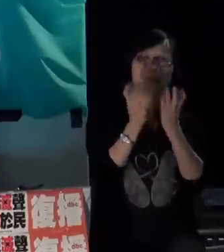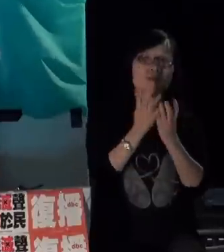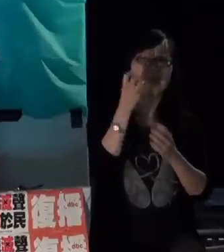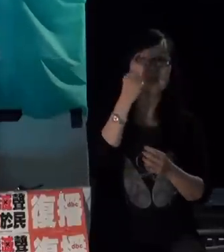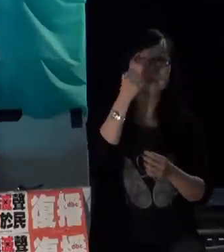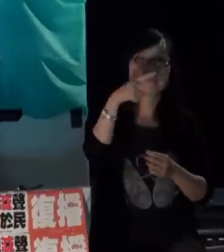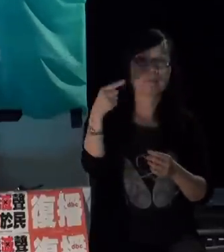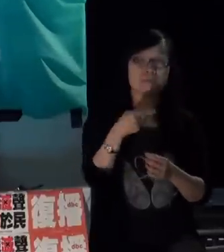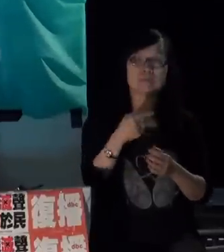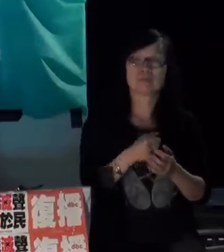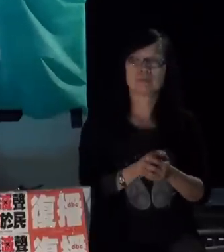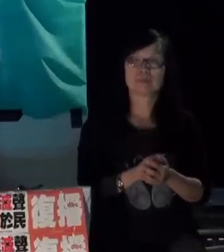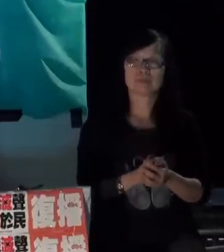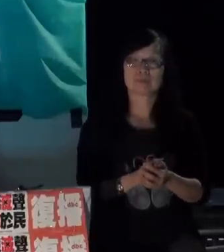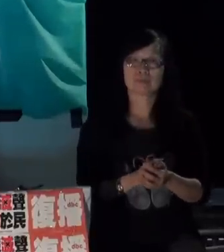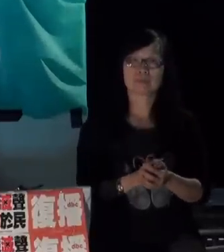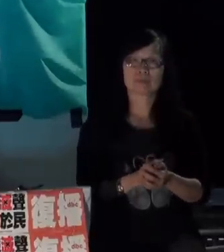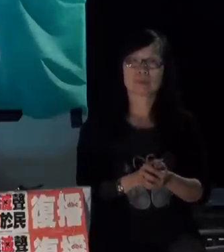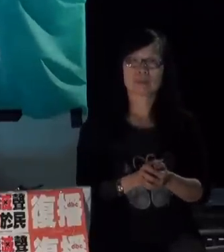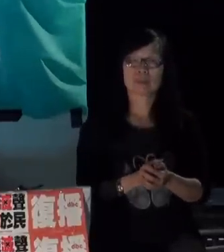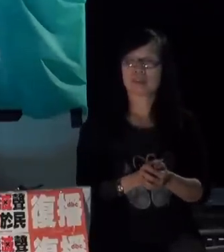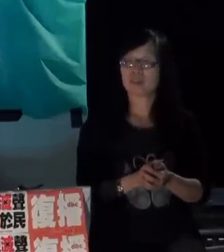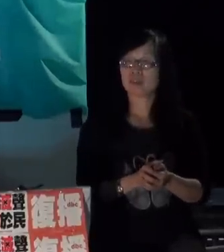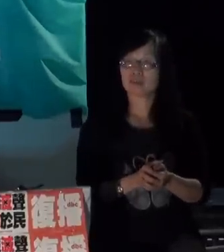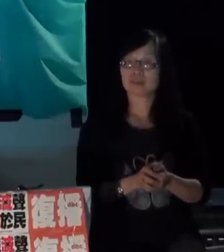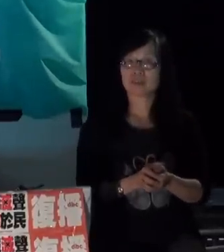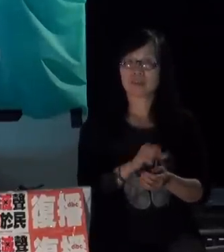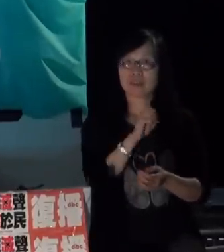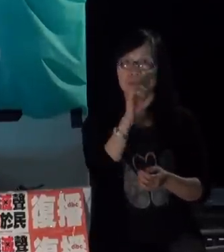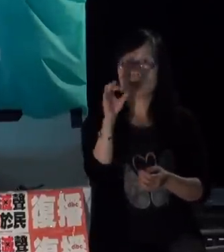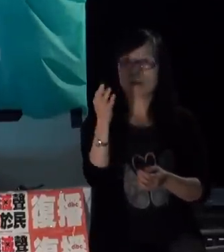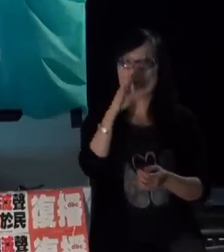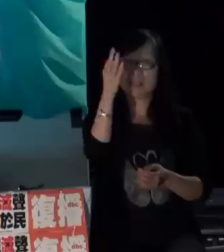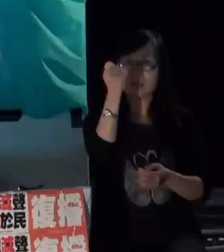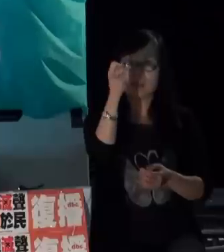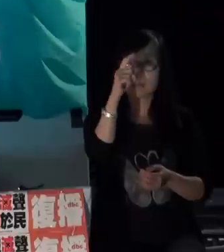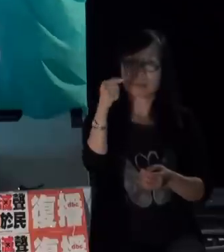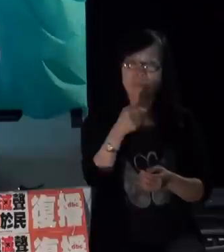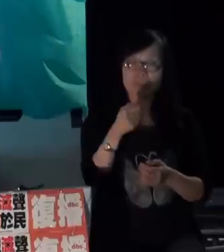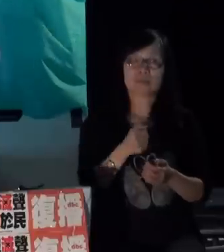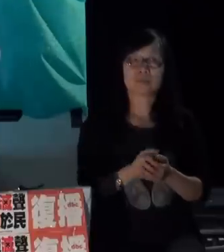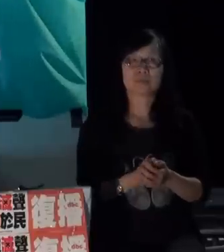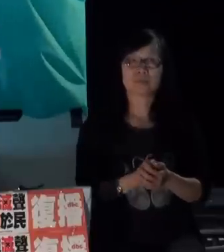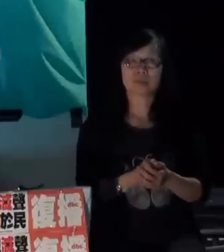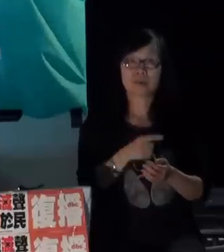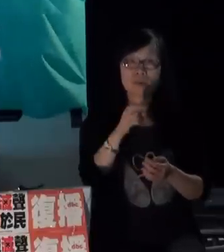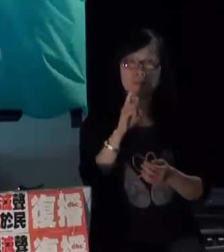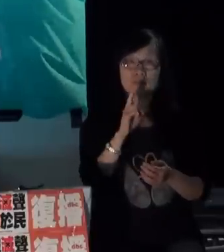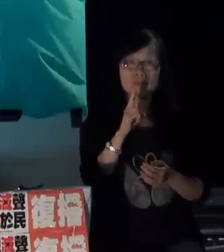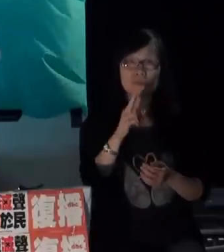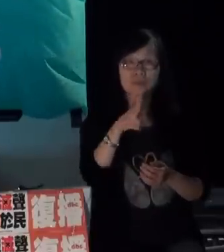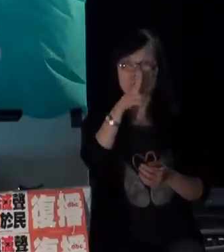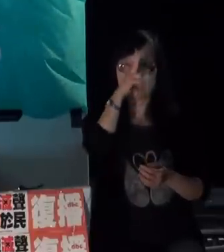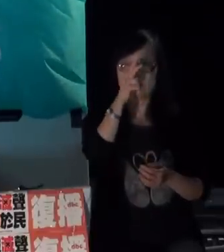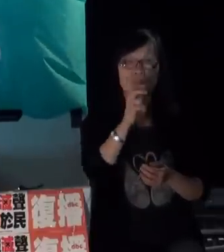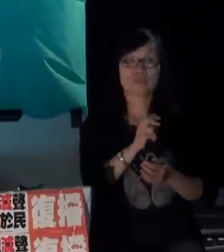啦。係，喂， 不如 好簡單講啊，300000、500000，如果你唔係令到政府